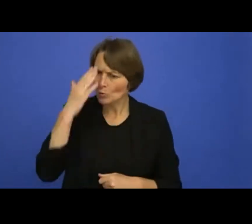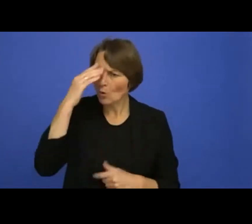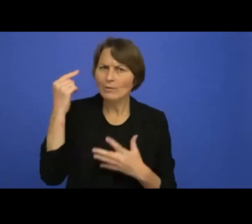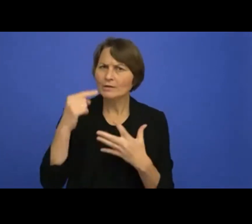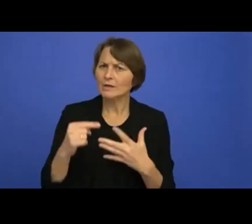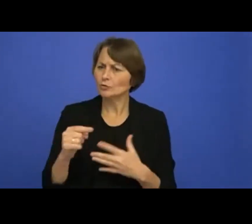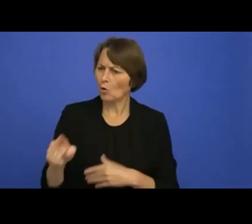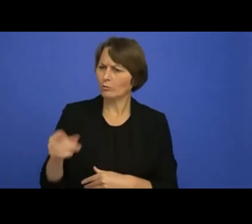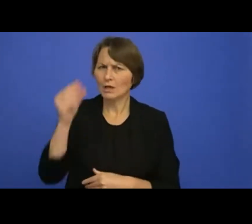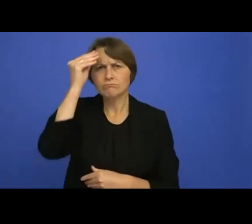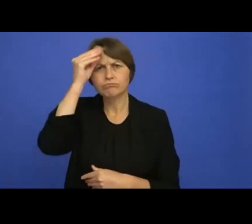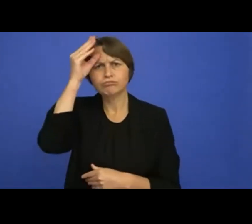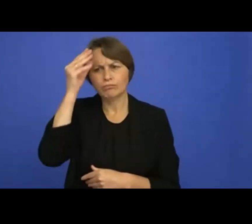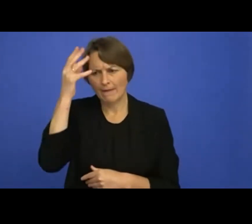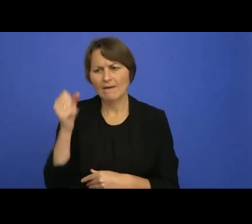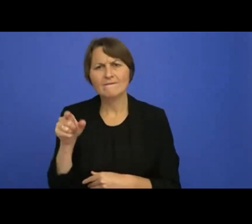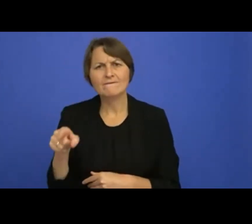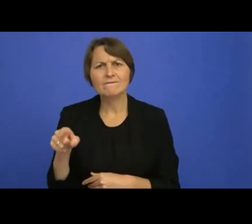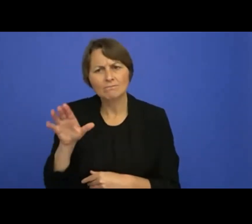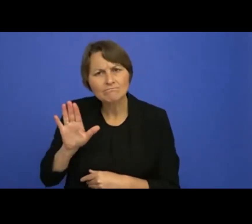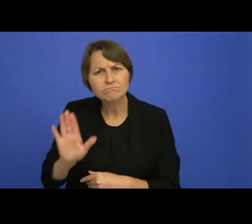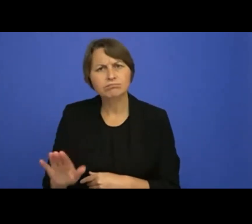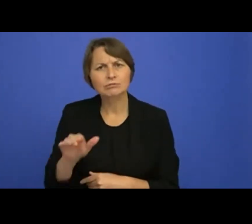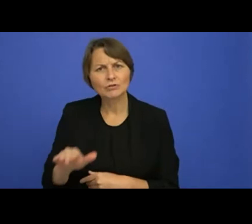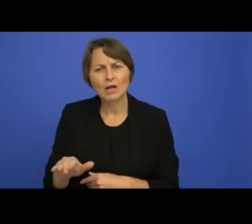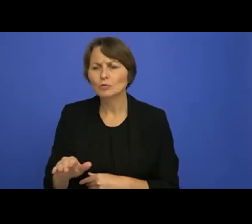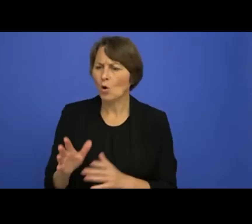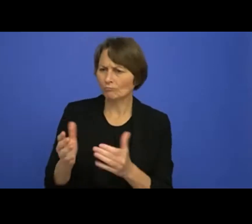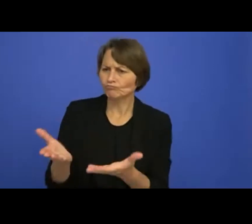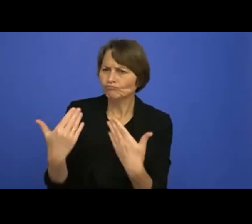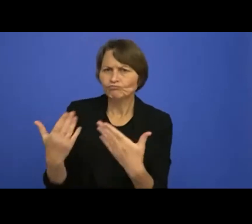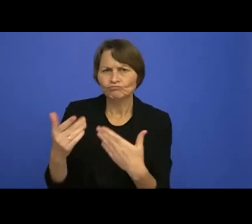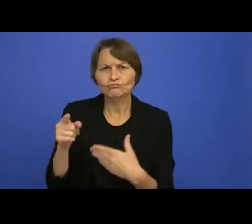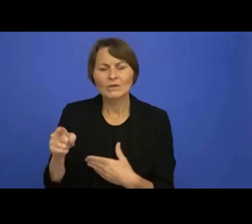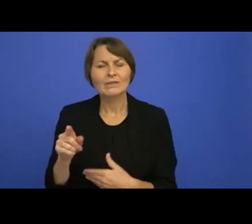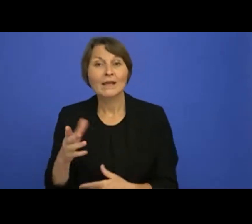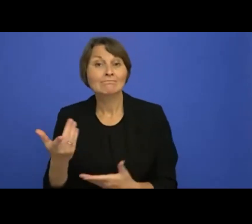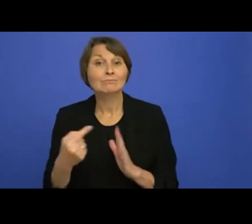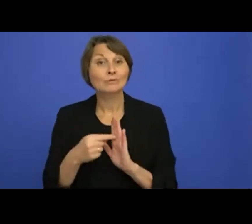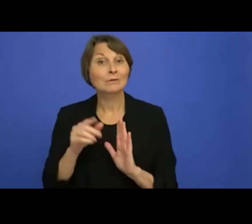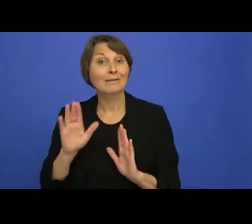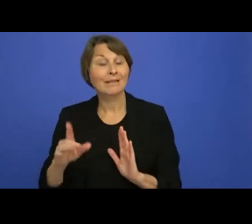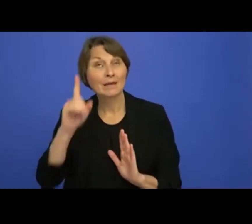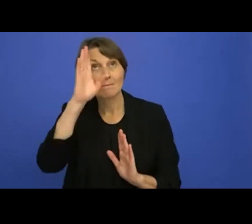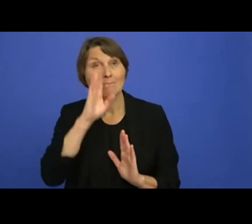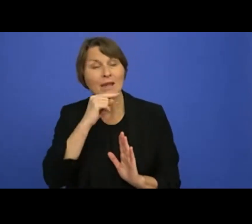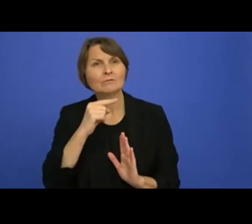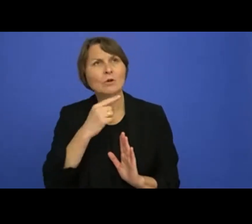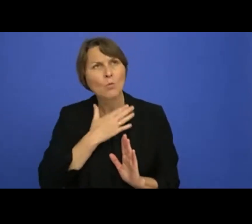leurs connaissances. Ils sont des experts en ce qui concerne leurs propres enfants. Il